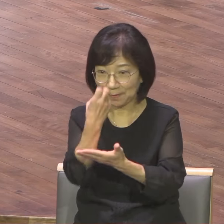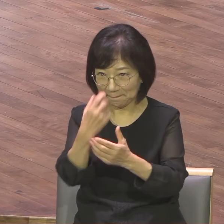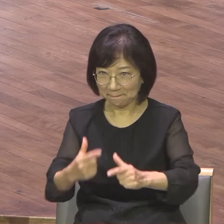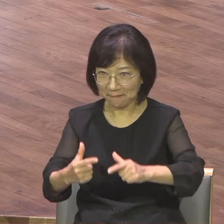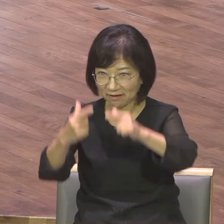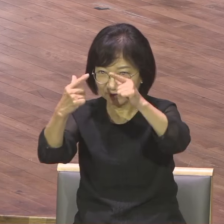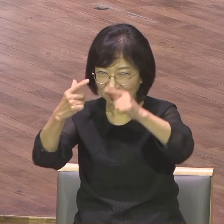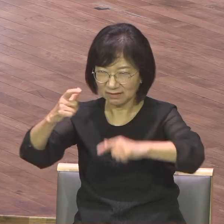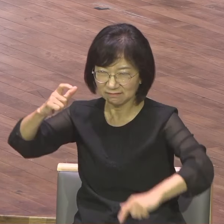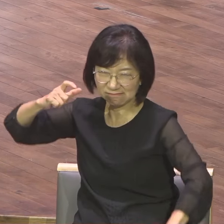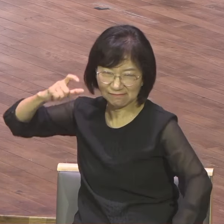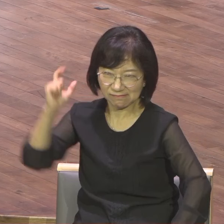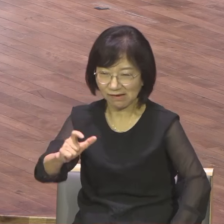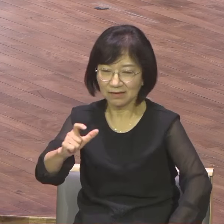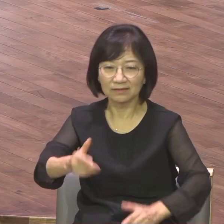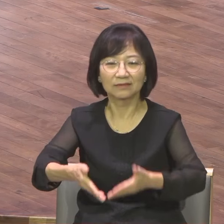된다.